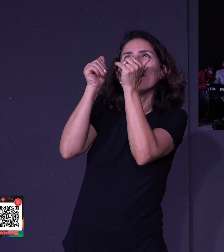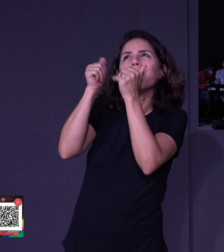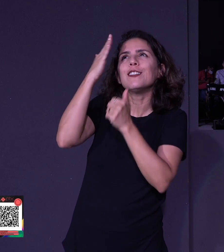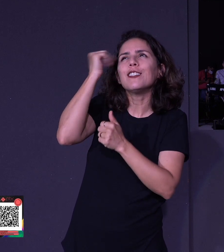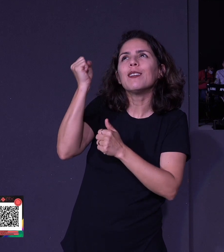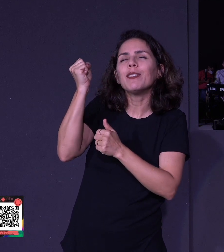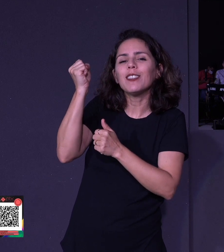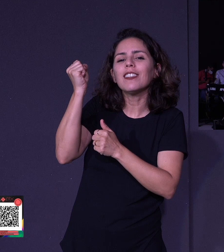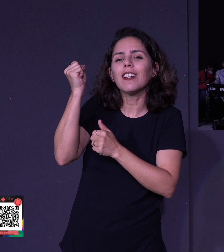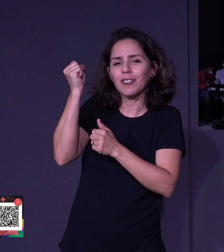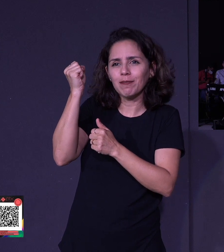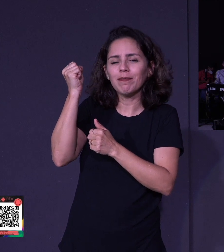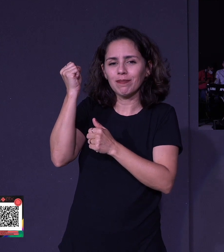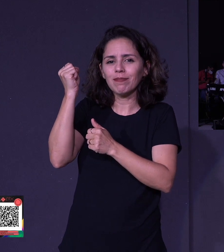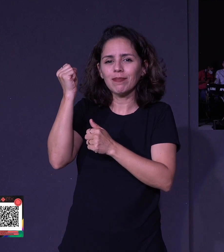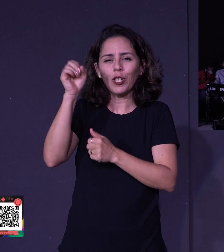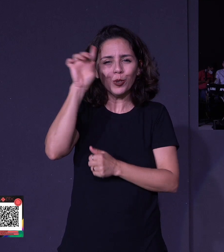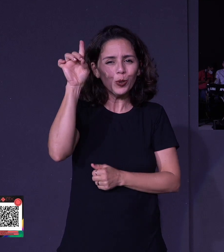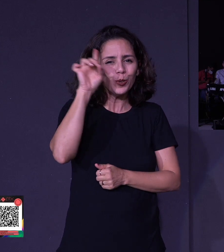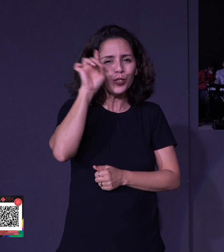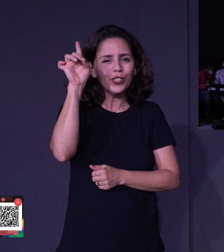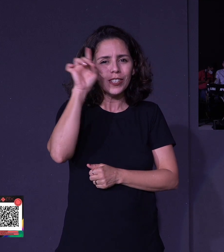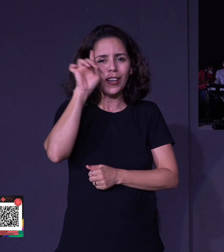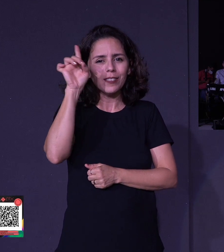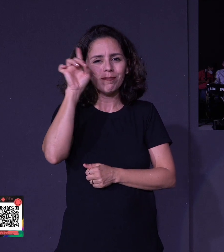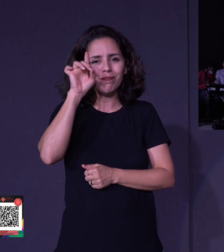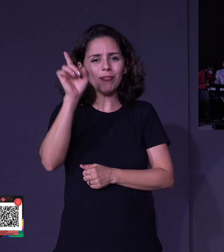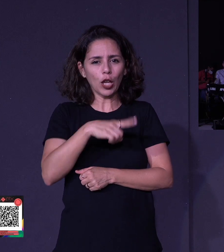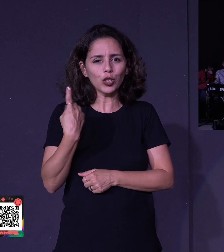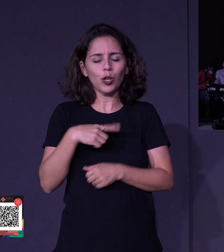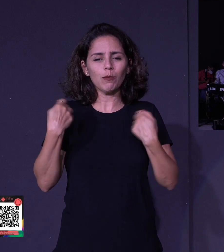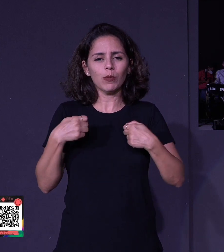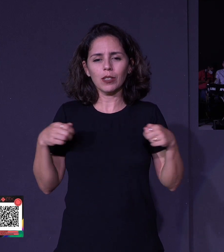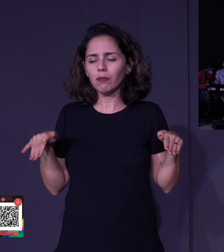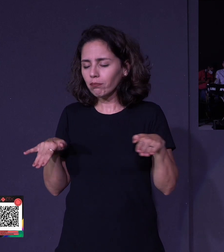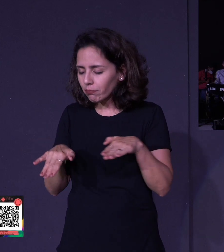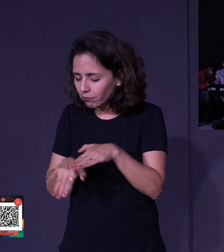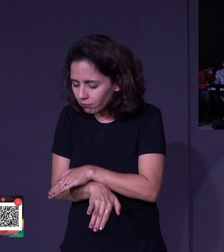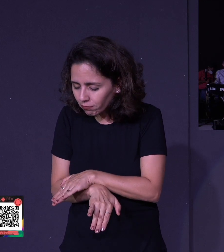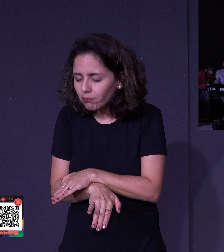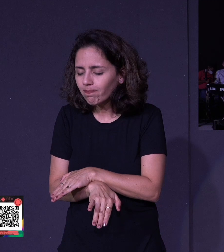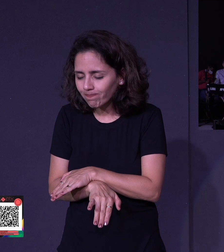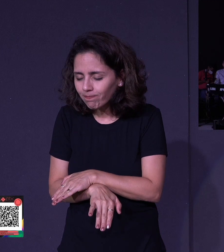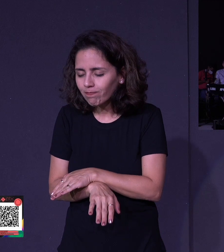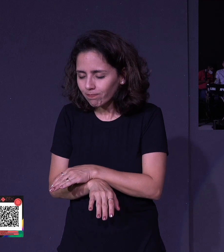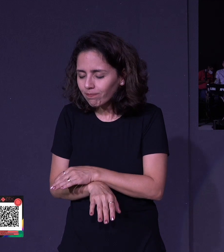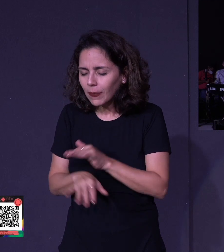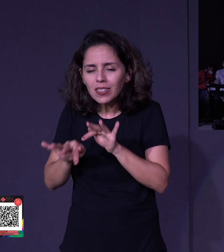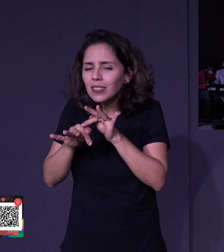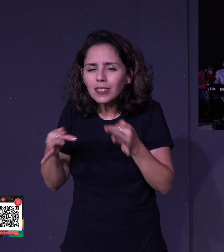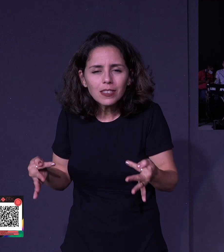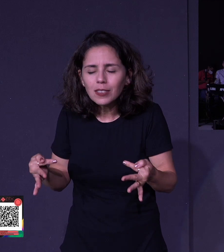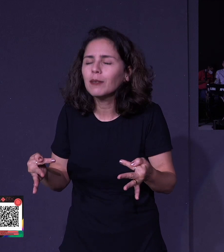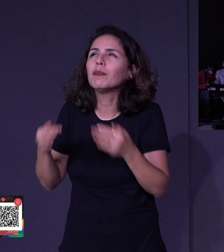dEle. Todos os dias, precisamos nos humilhar diante do Eterno, pedindo a Ele a bênção dEle sobre o